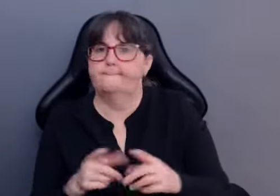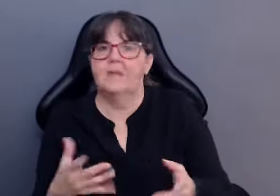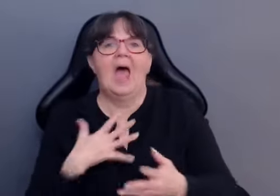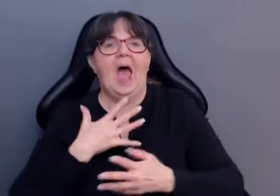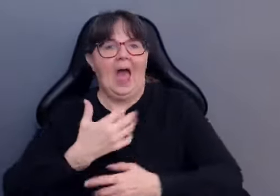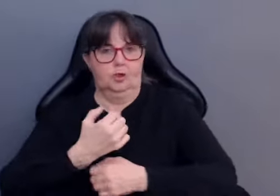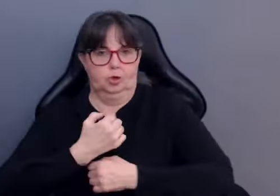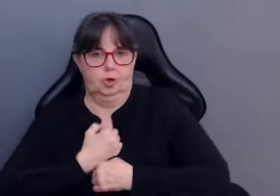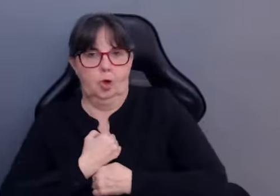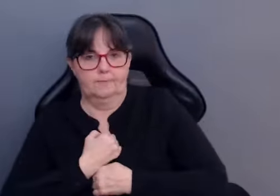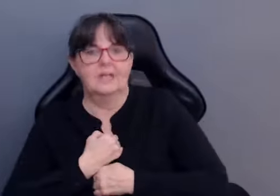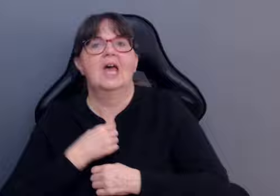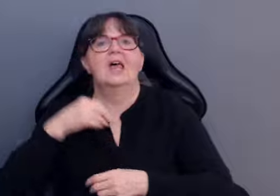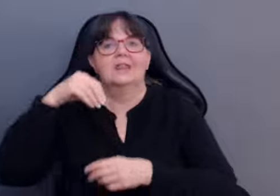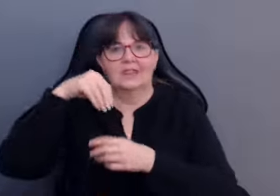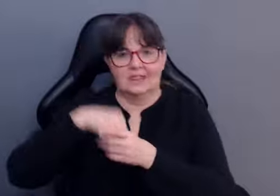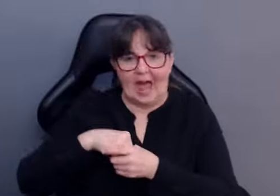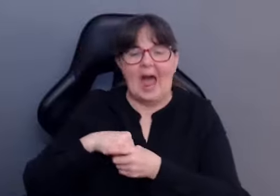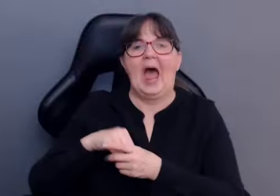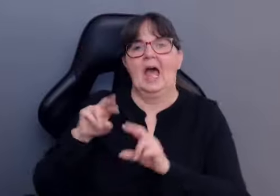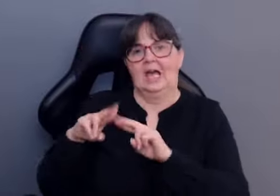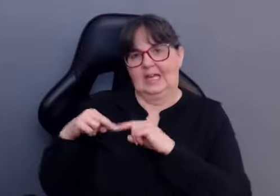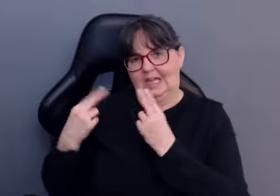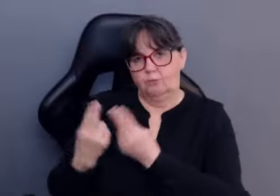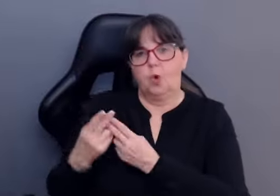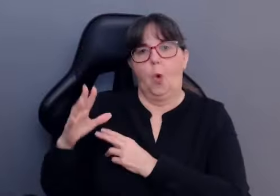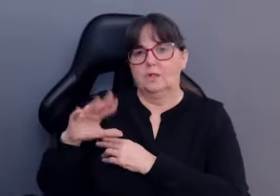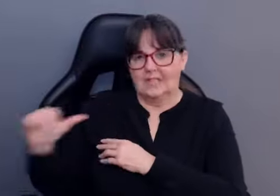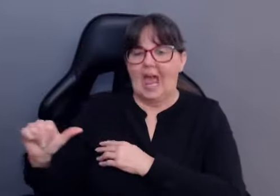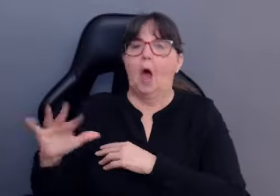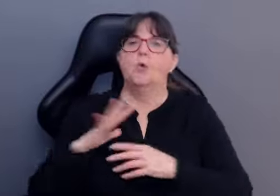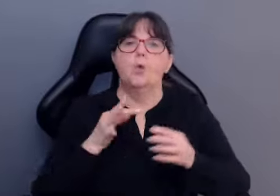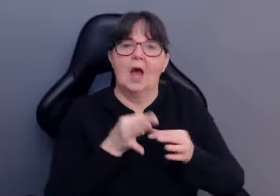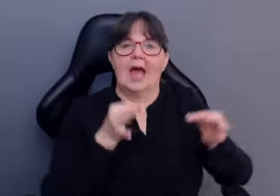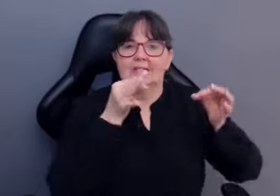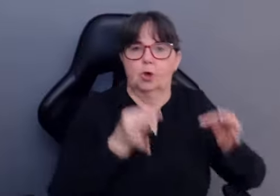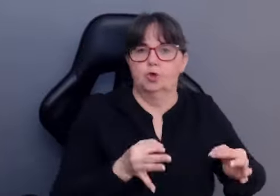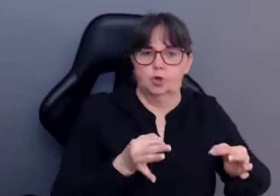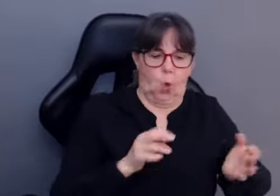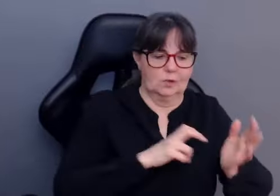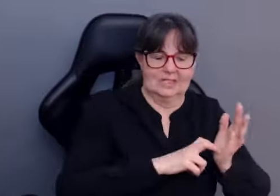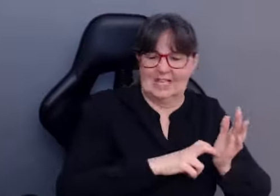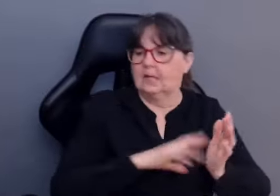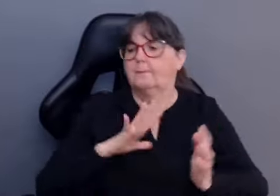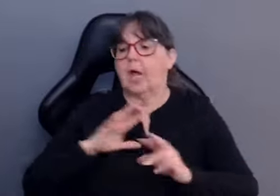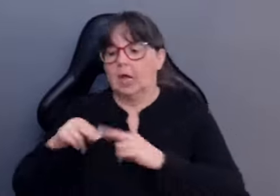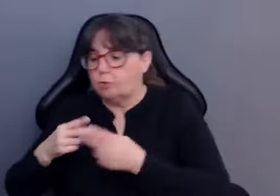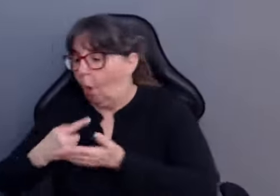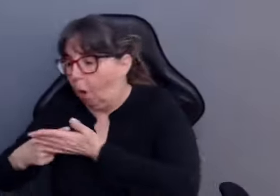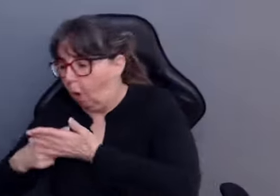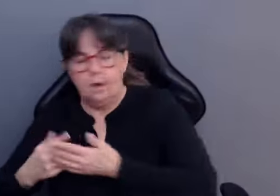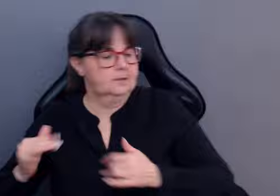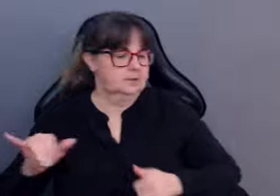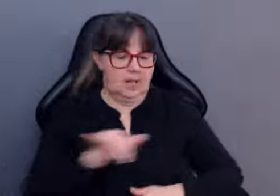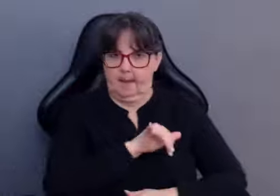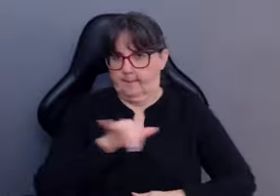adoptée à une assemblée du conseil d'administration dûment convoquée et tenue. Une